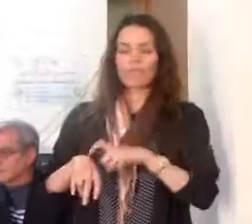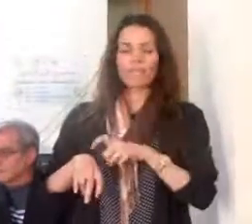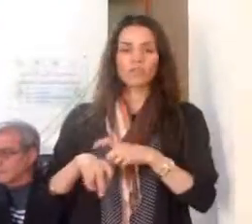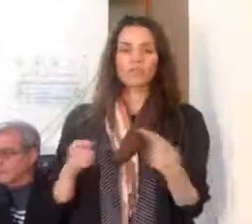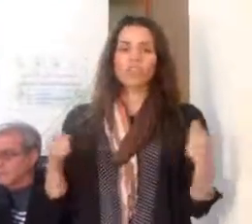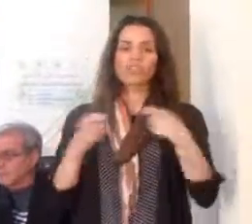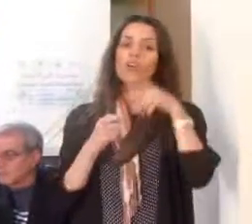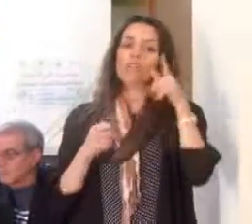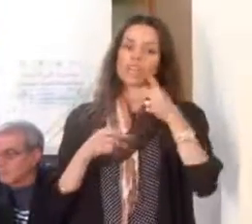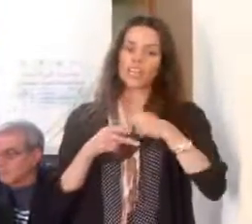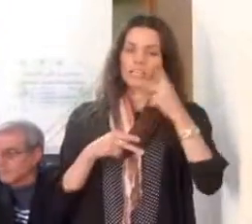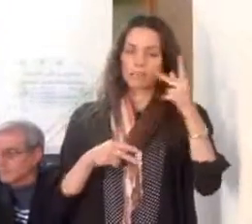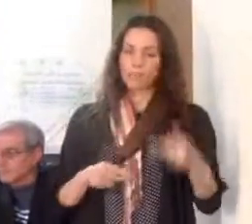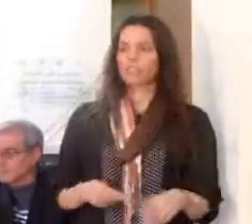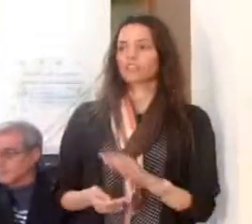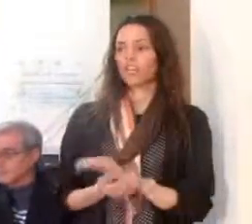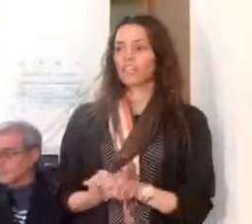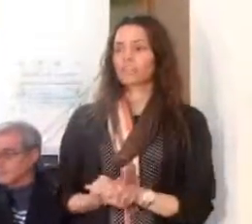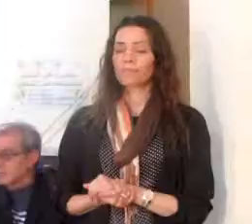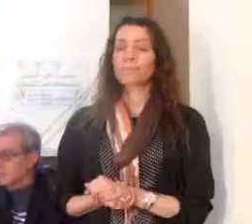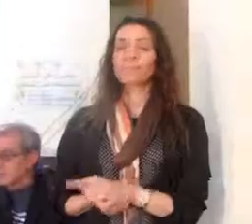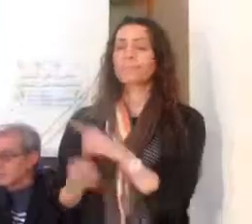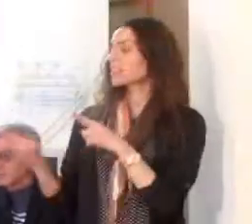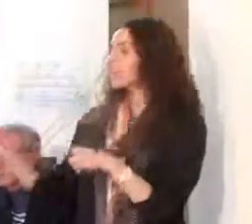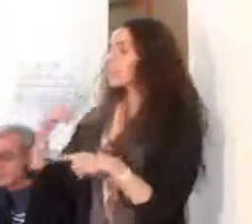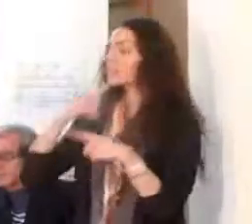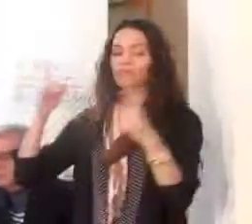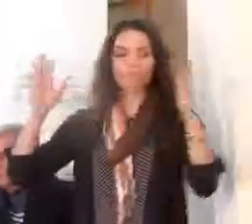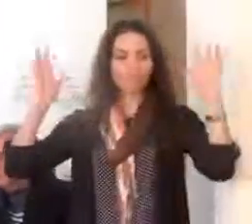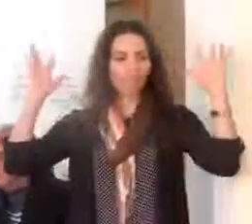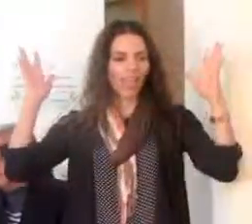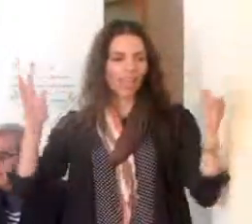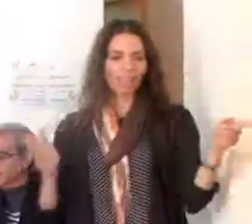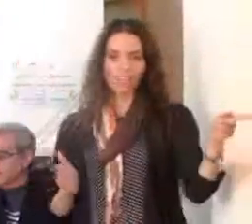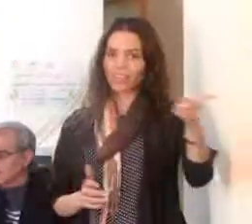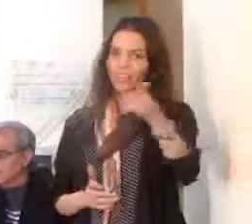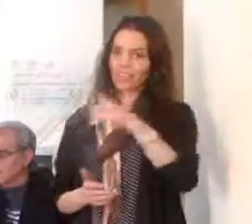بهيك مشاريع. فانا بحييكم.